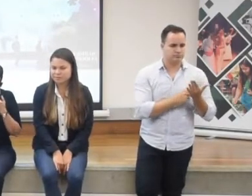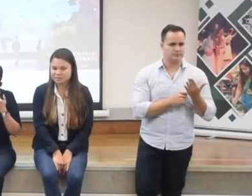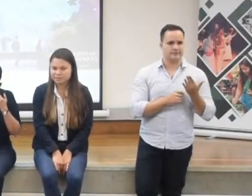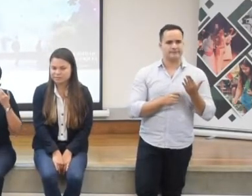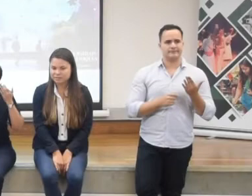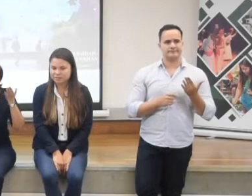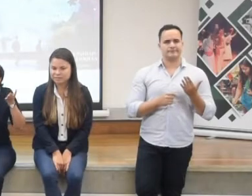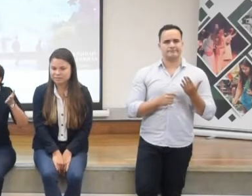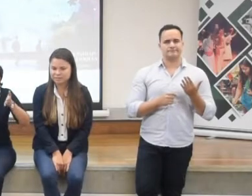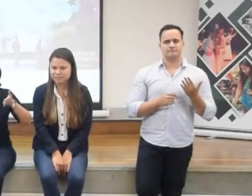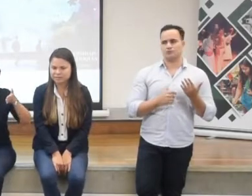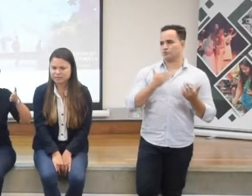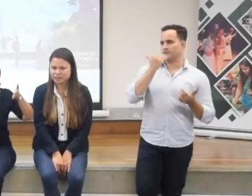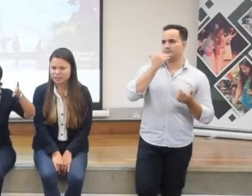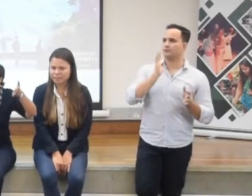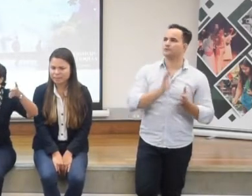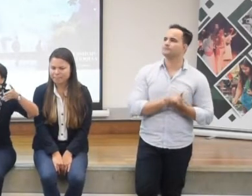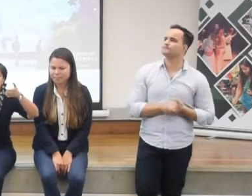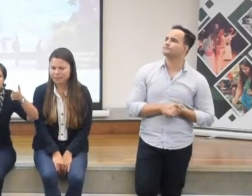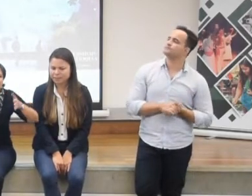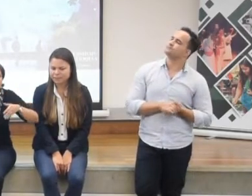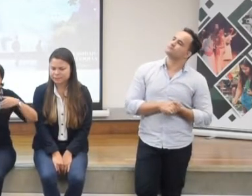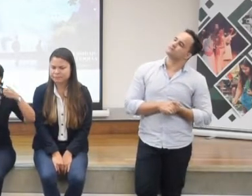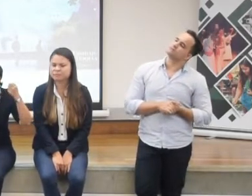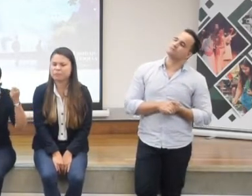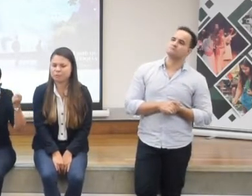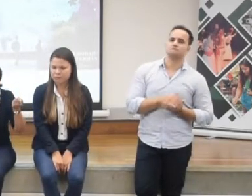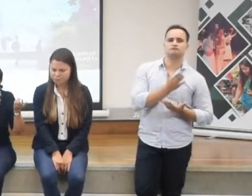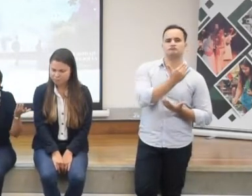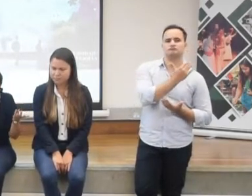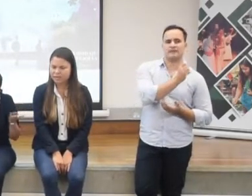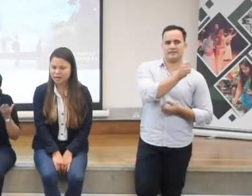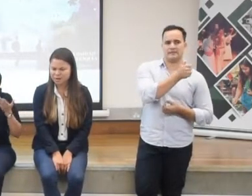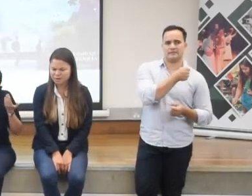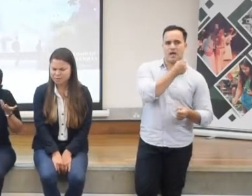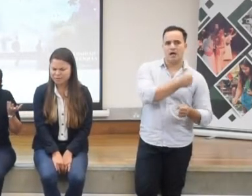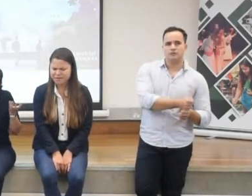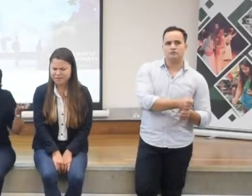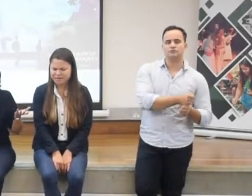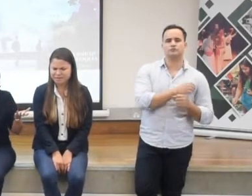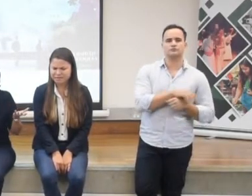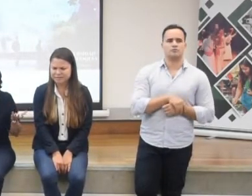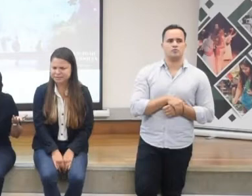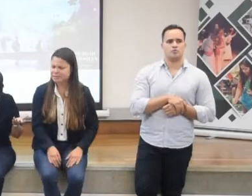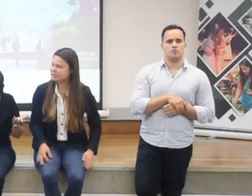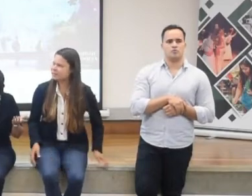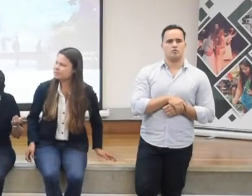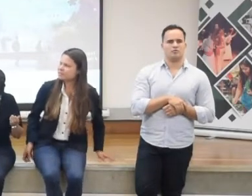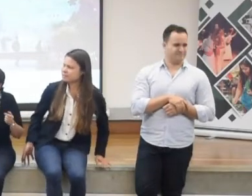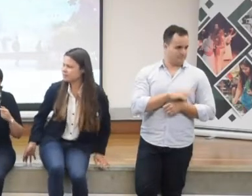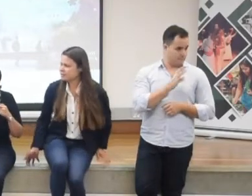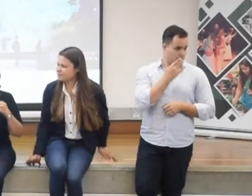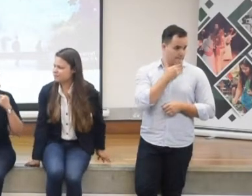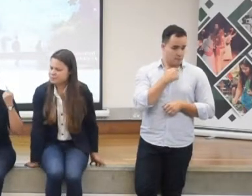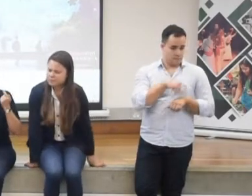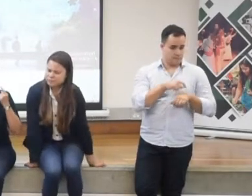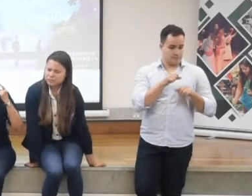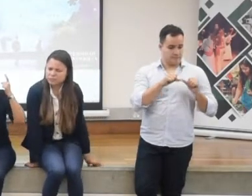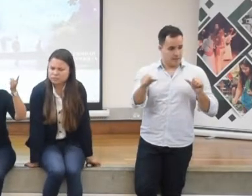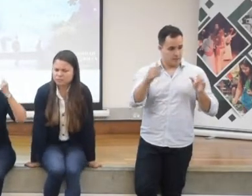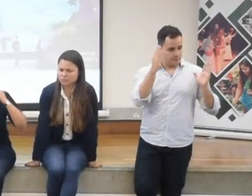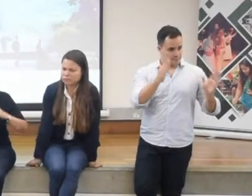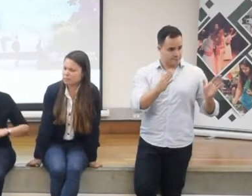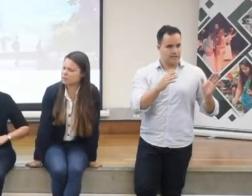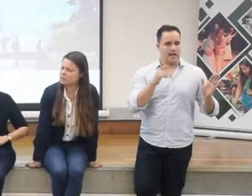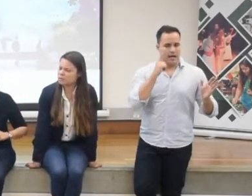sea, podemos decir, bueno, en los últimos 10, en qué tiempo, sí. Y desde qué